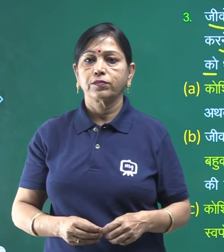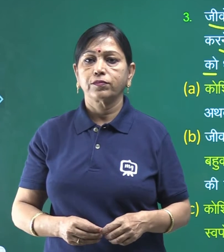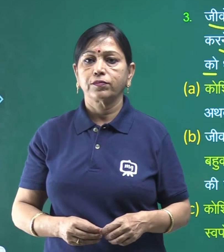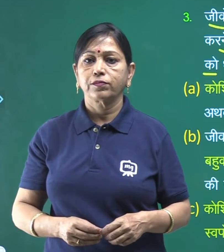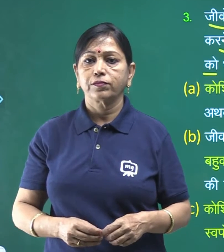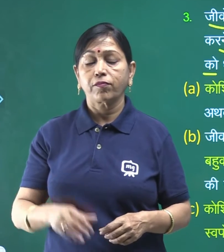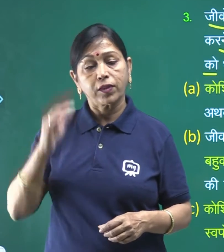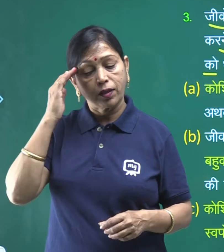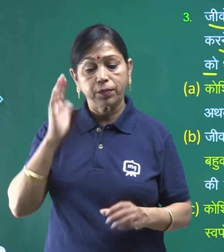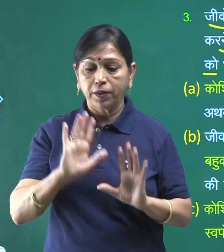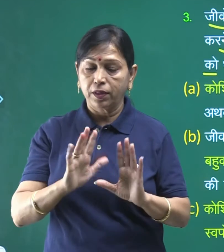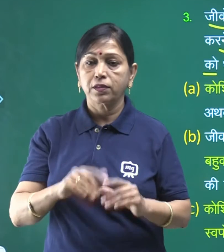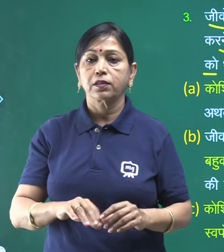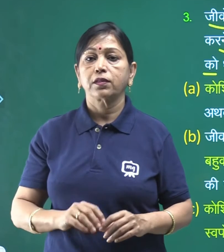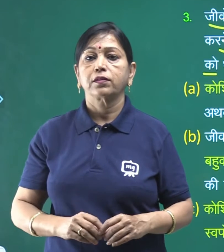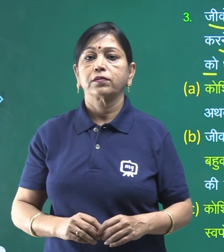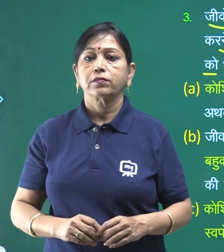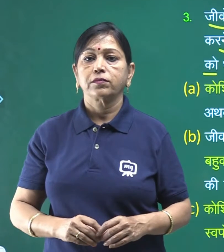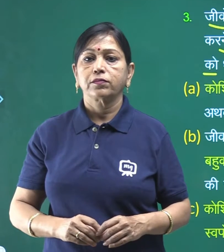ध्यान में रखा जाता है।